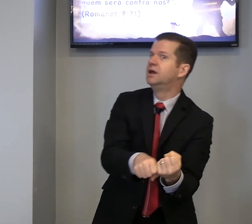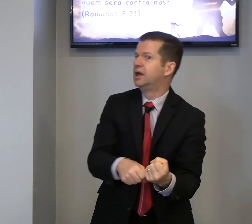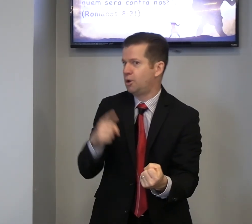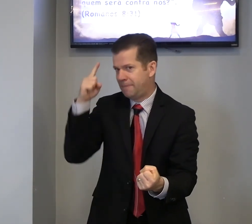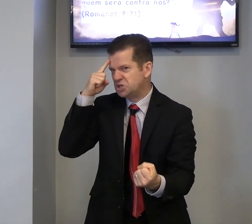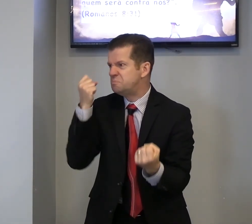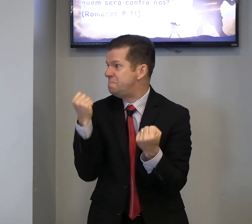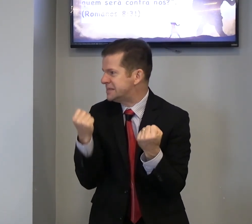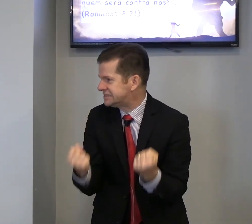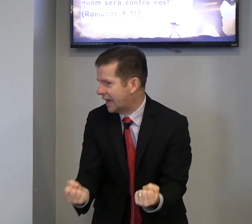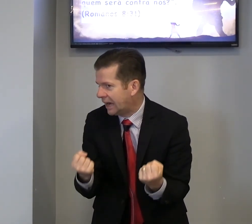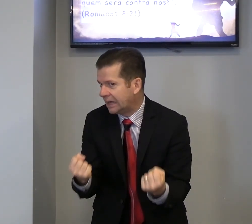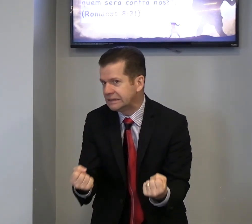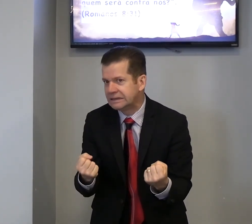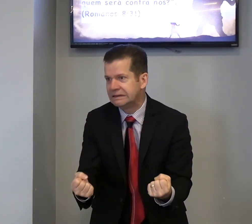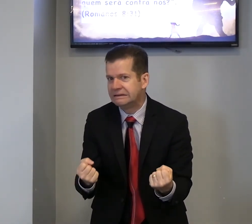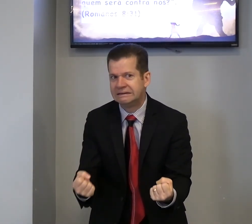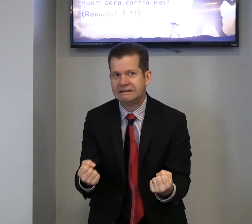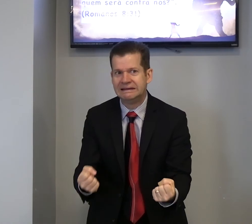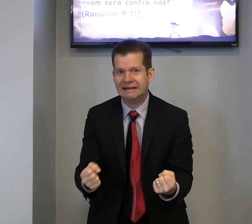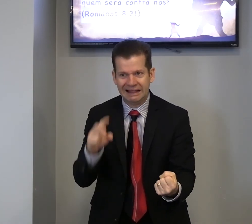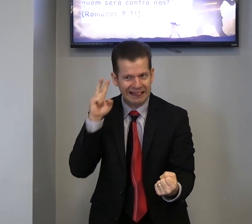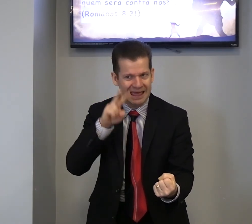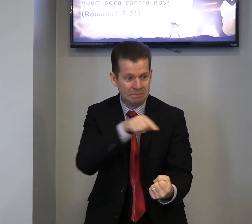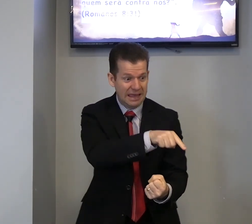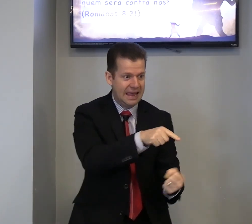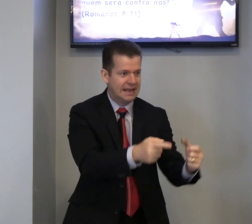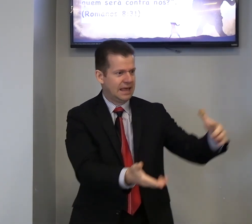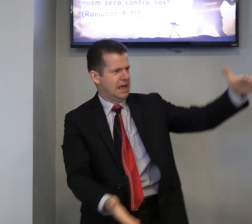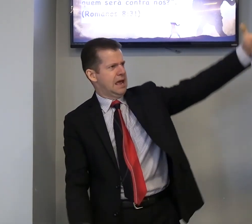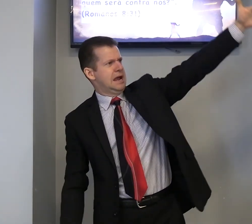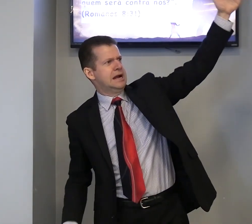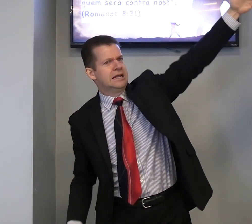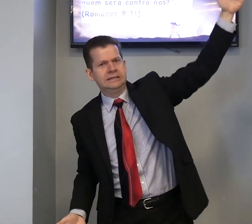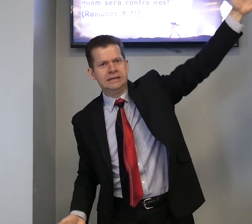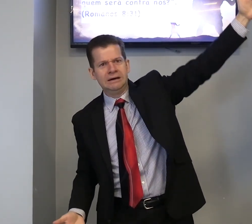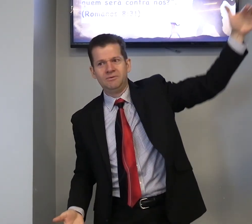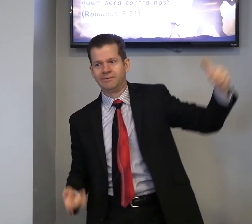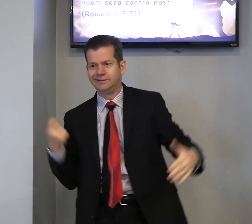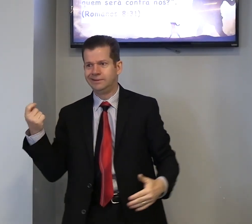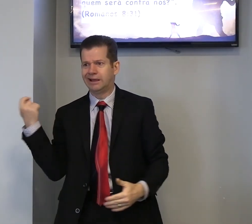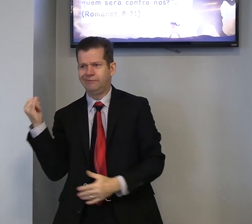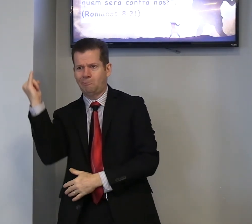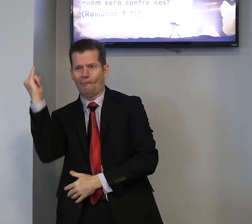eu penso, pesada, lembra? ele, grandão, Davi,